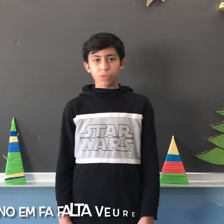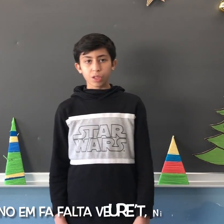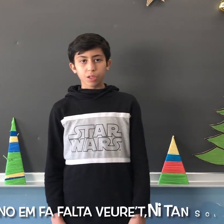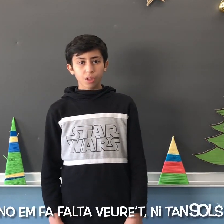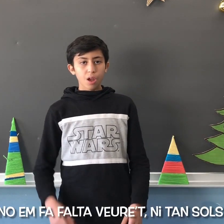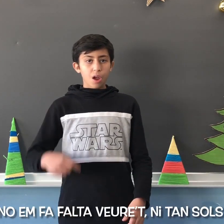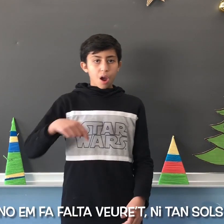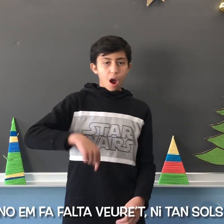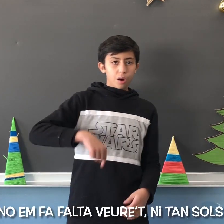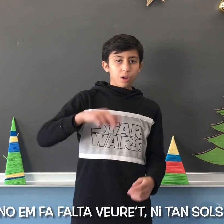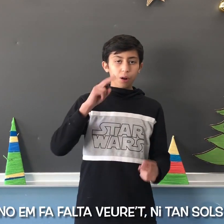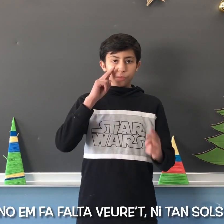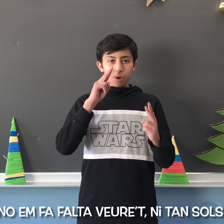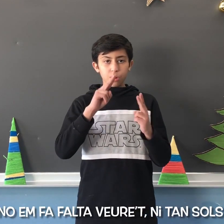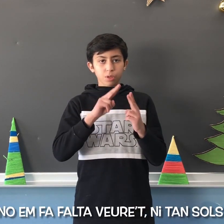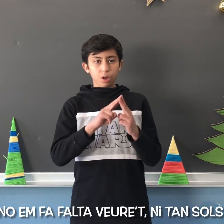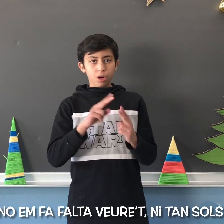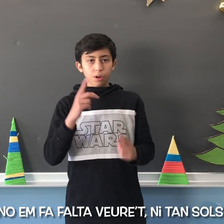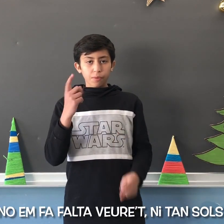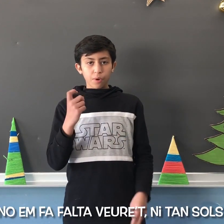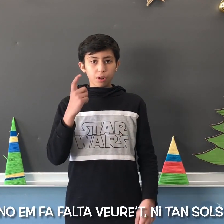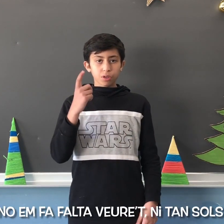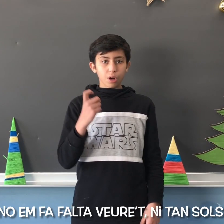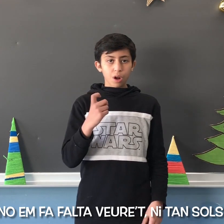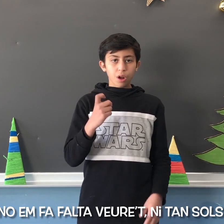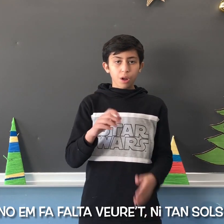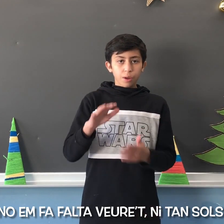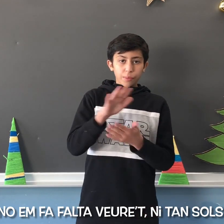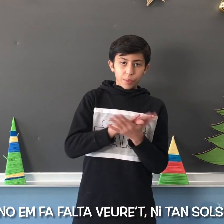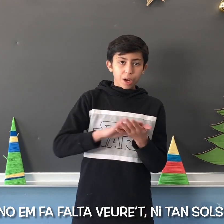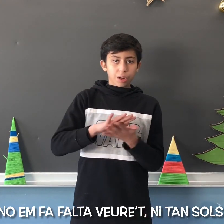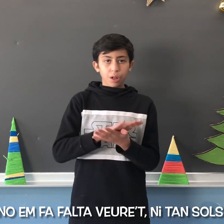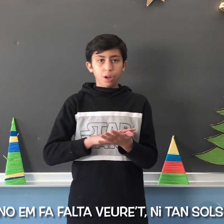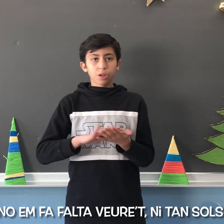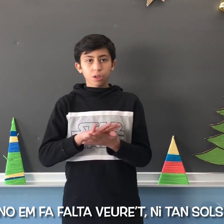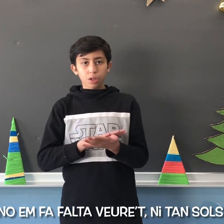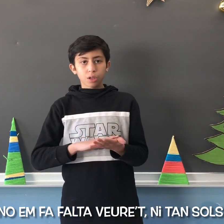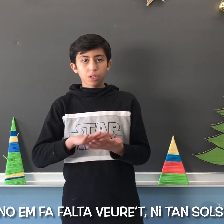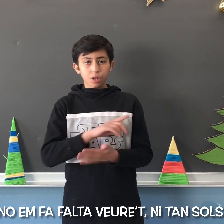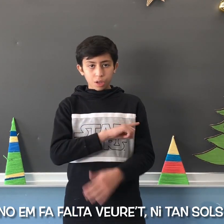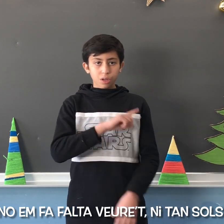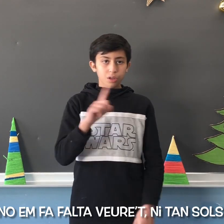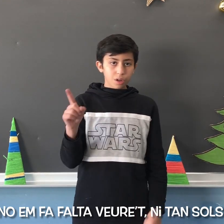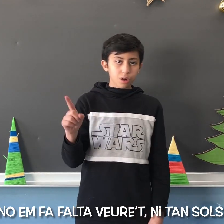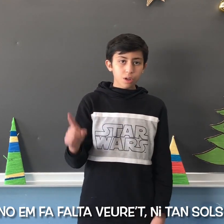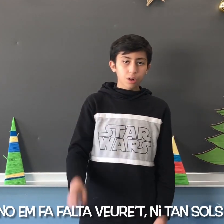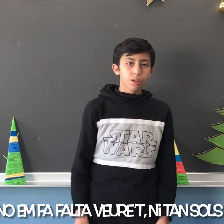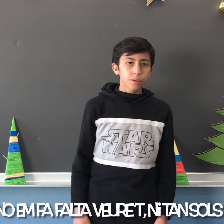Avui que no em fa falta veure't ni tan sols parlar.